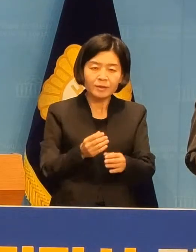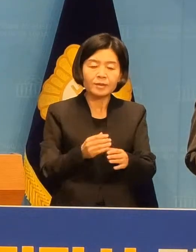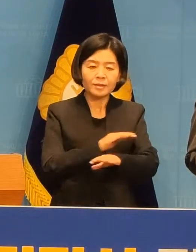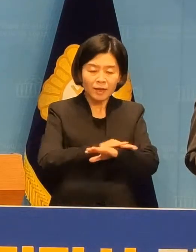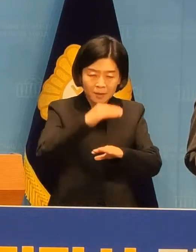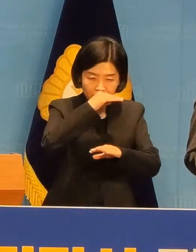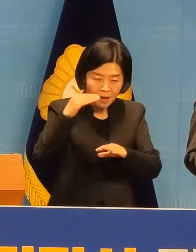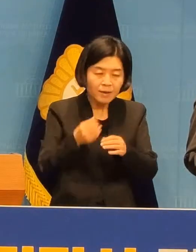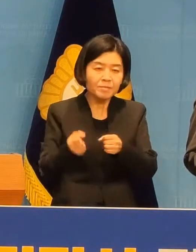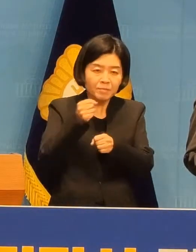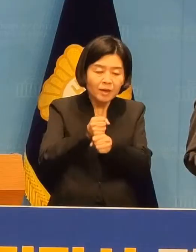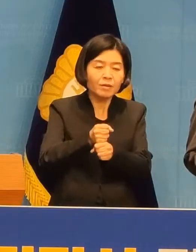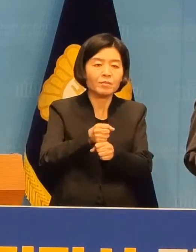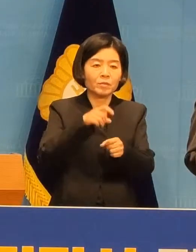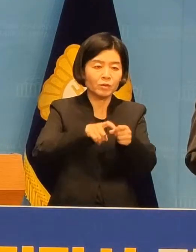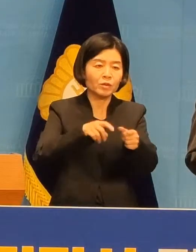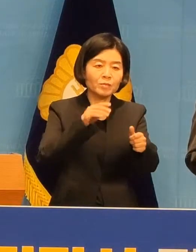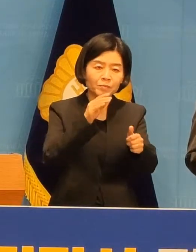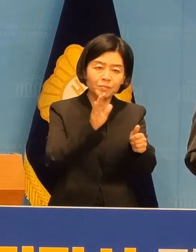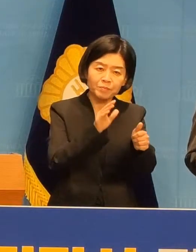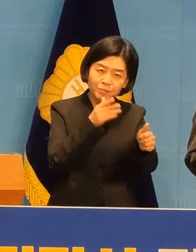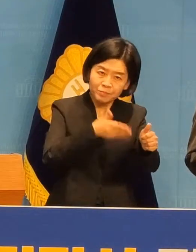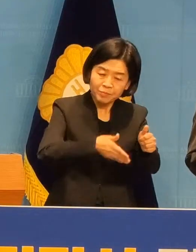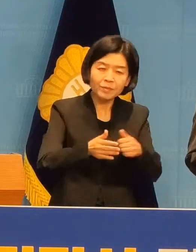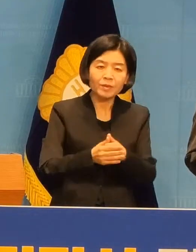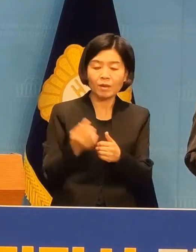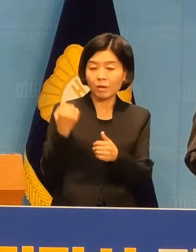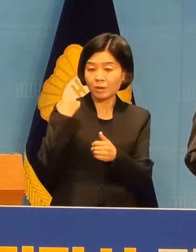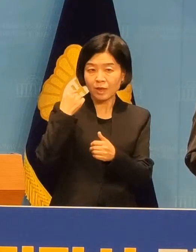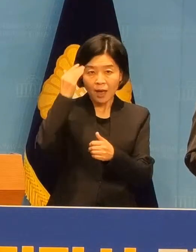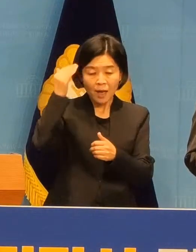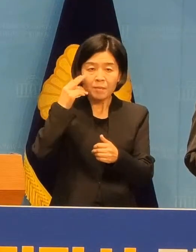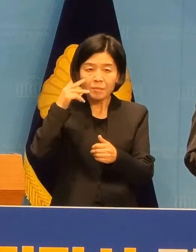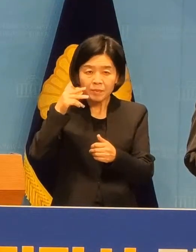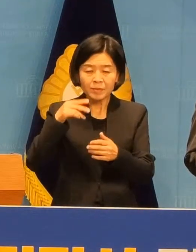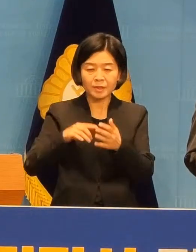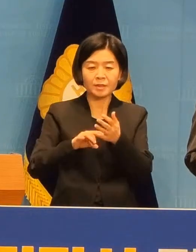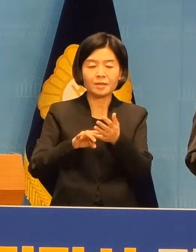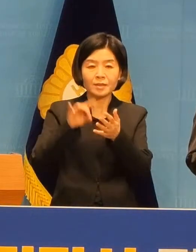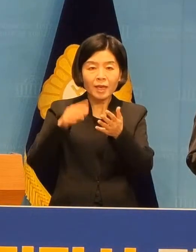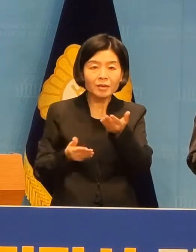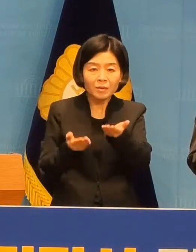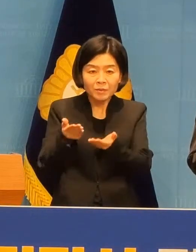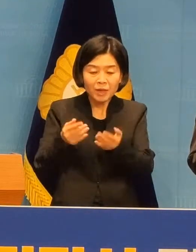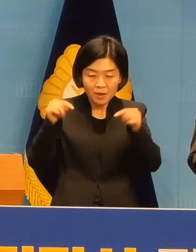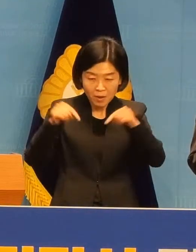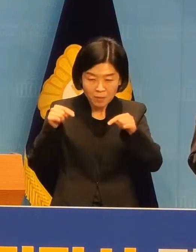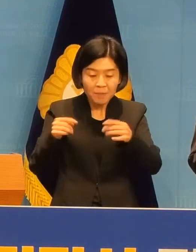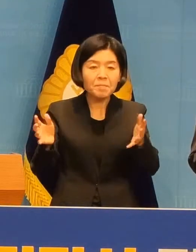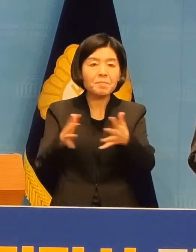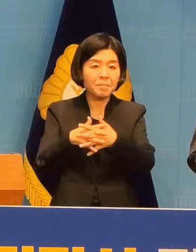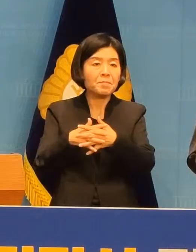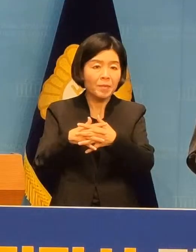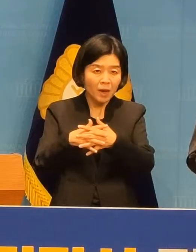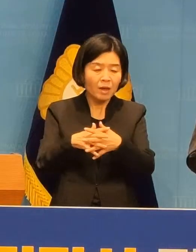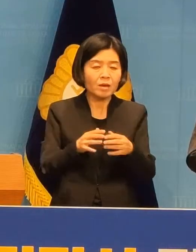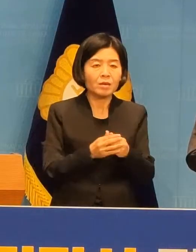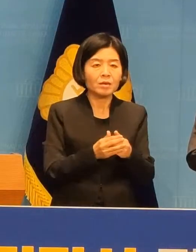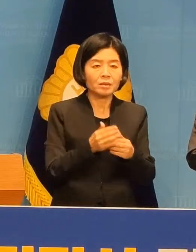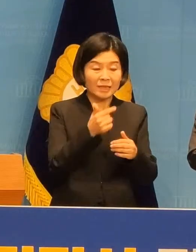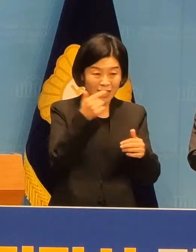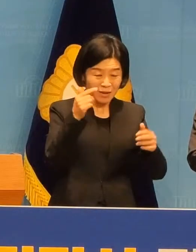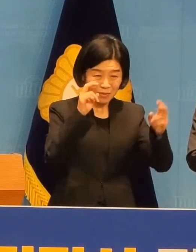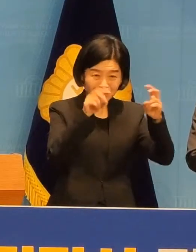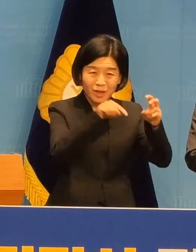협상이 타결되었습니다. 법안 제정을 가로막던 장벽이 사라졌으니 대형 플랫폼의 횡포로부터 자영업자를 보호하기